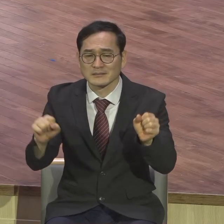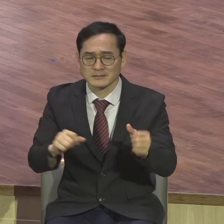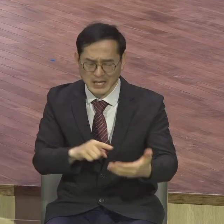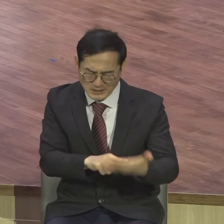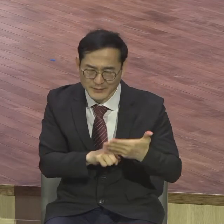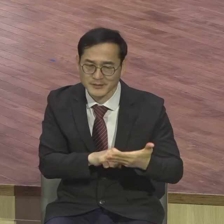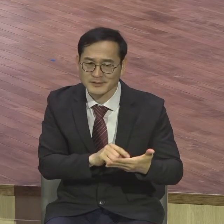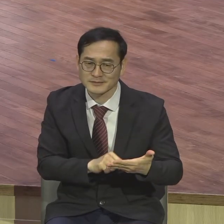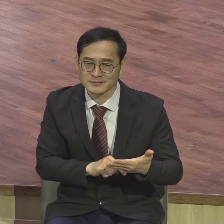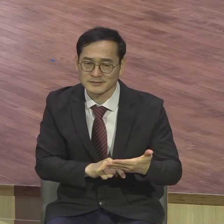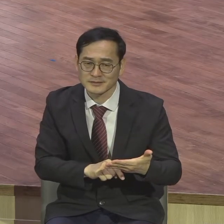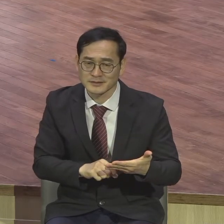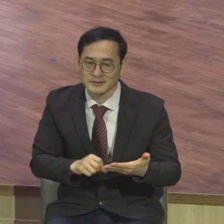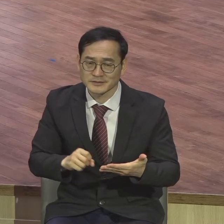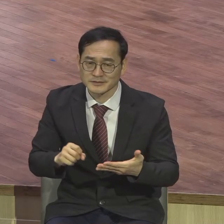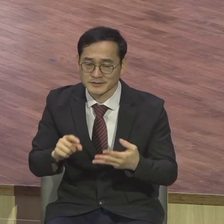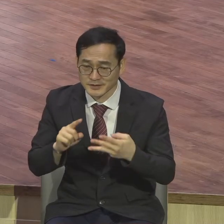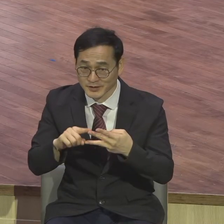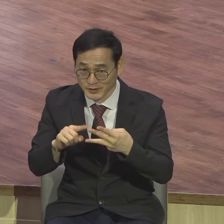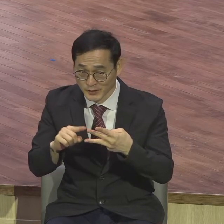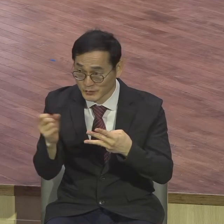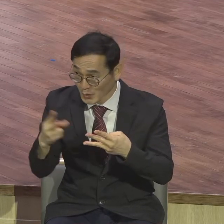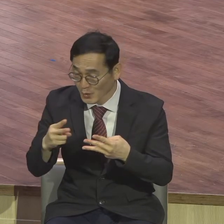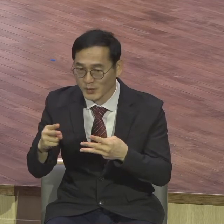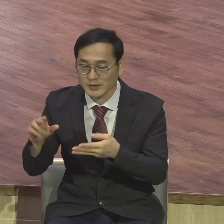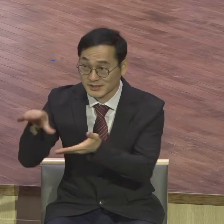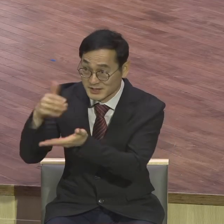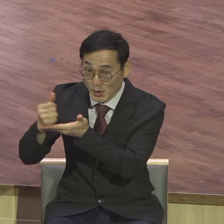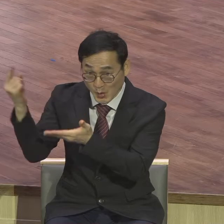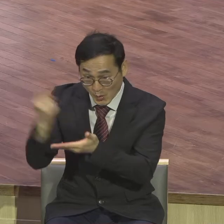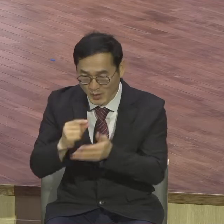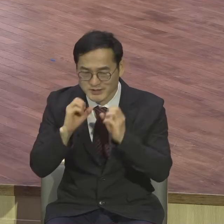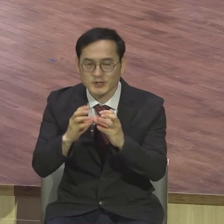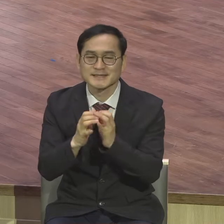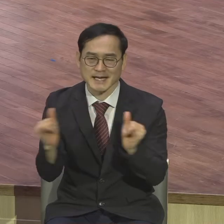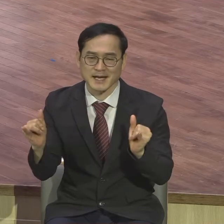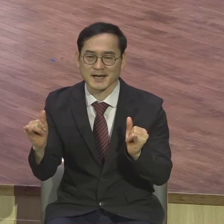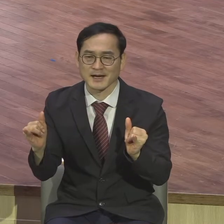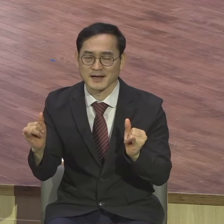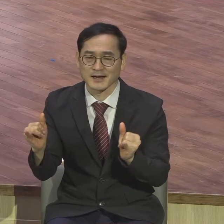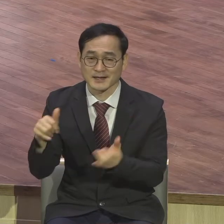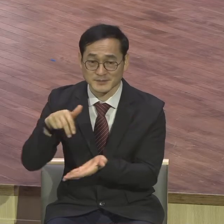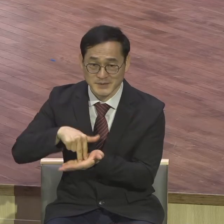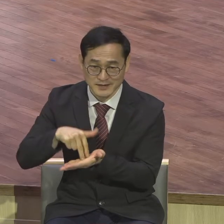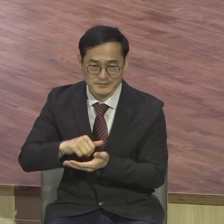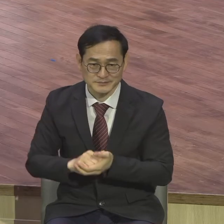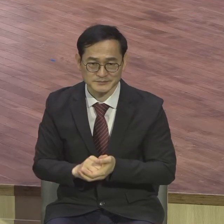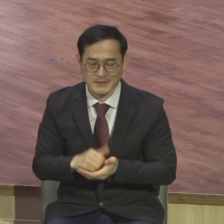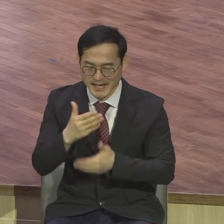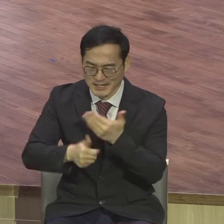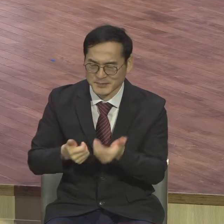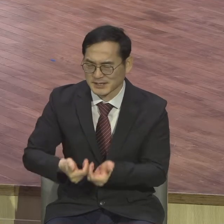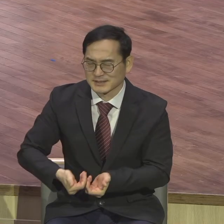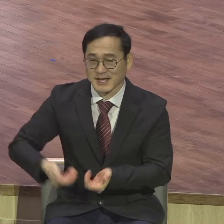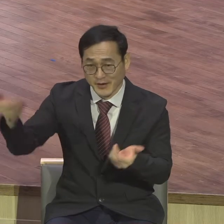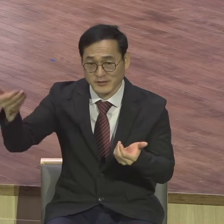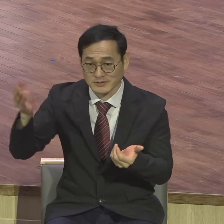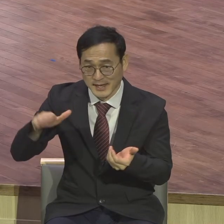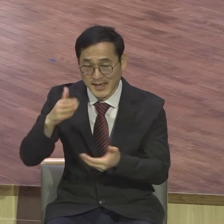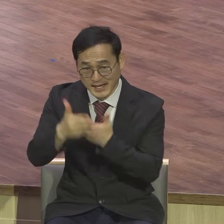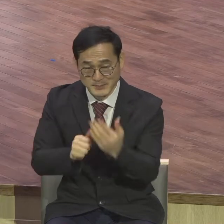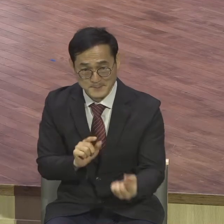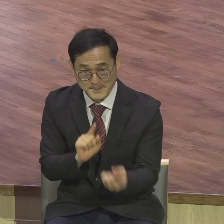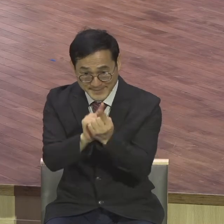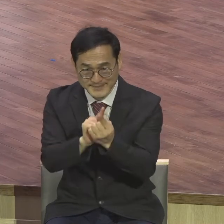그리고 예수님이 그리스도 오신 이후 선지자로 섰다. 하나님 떠난 인간 창세기 3장 1절에 떠났는데 하나님 만나게 해준